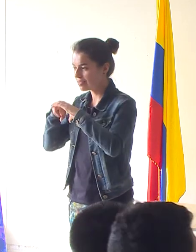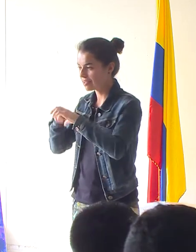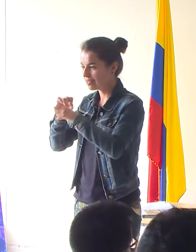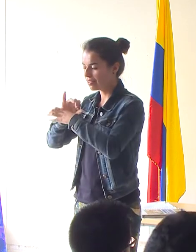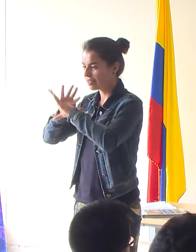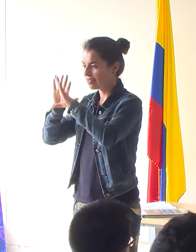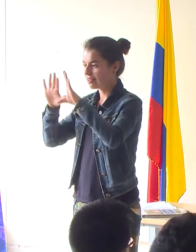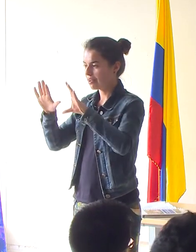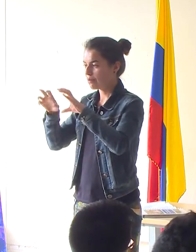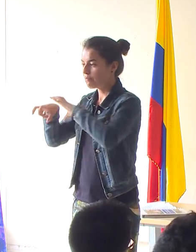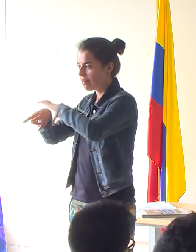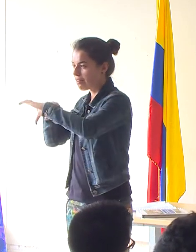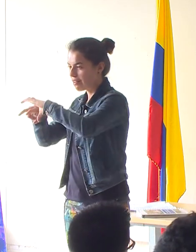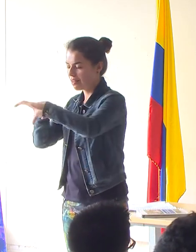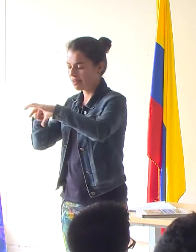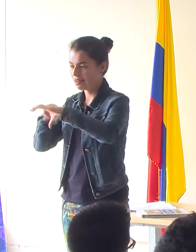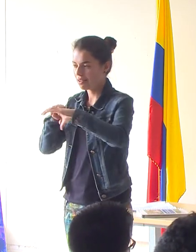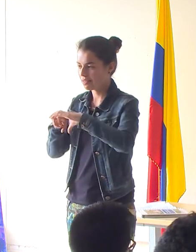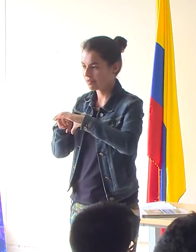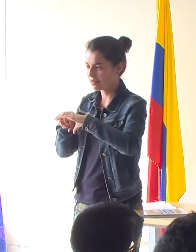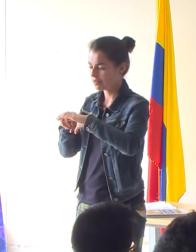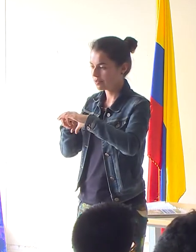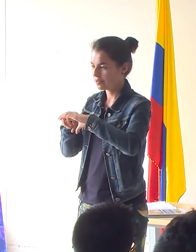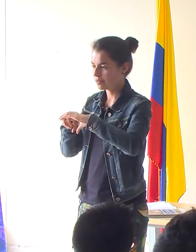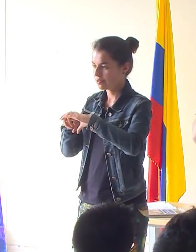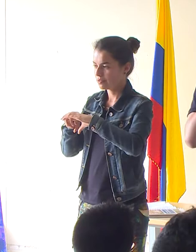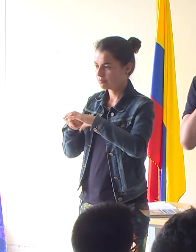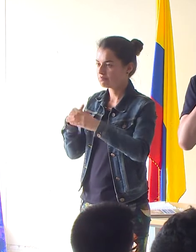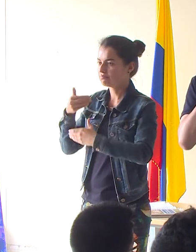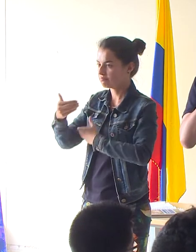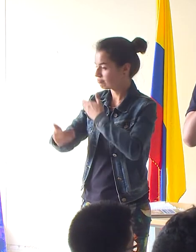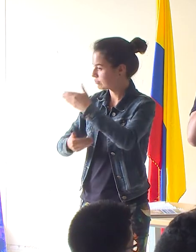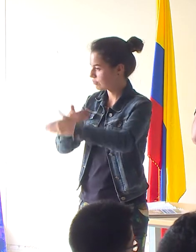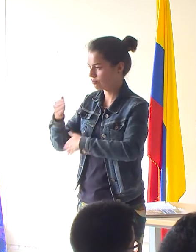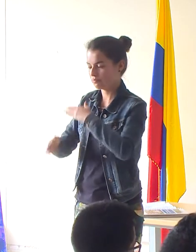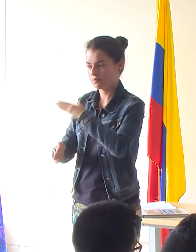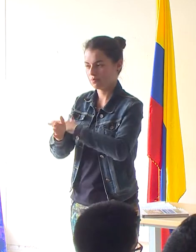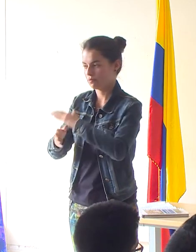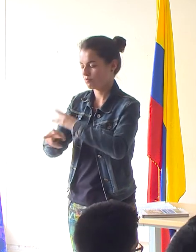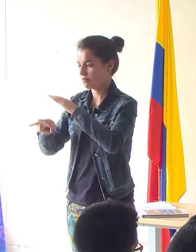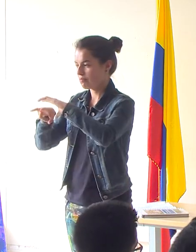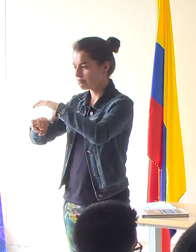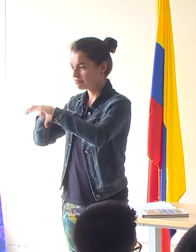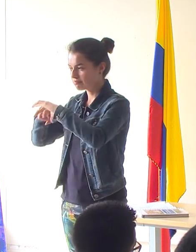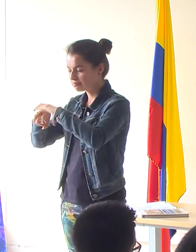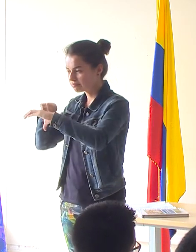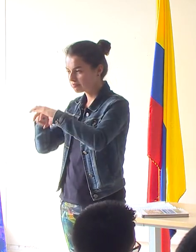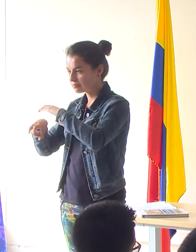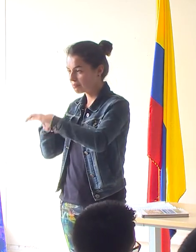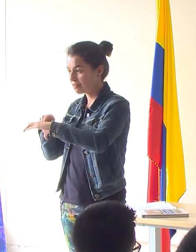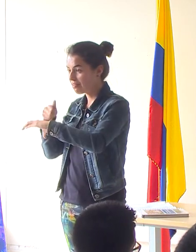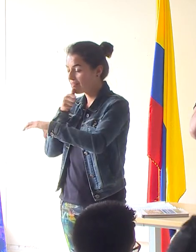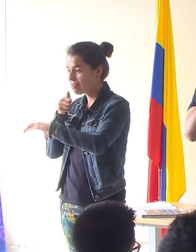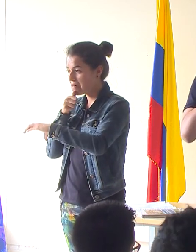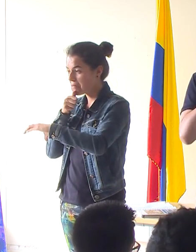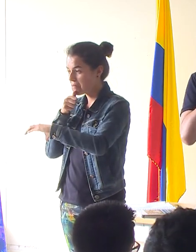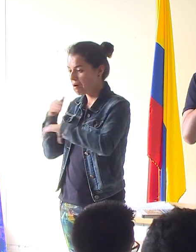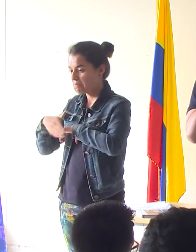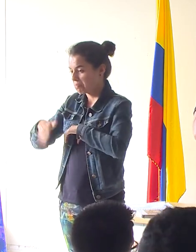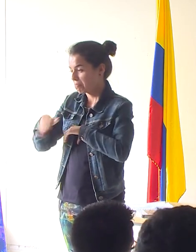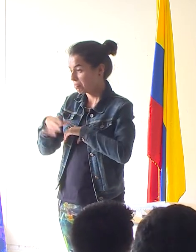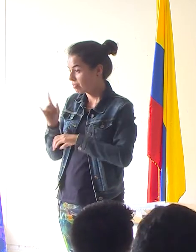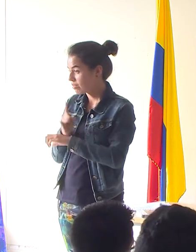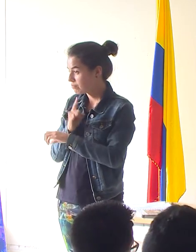estamos a la locomotora minera avanza nuestro derroche de agua avanza y es